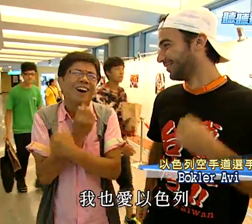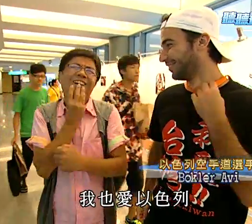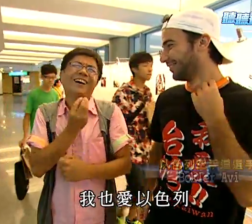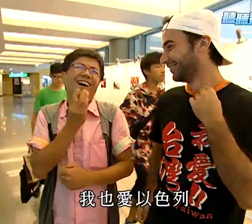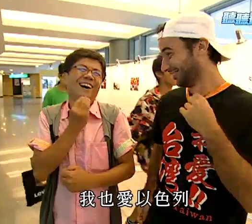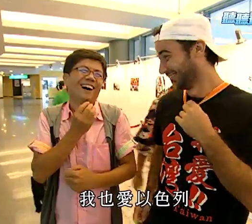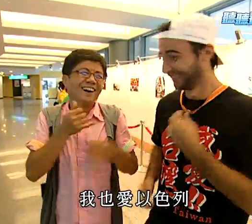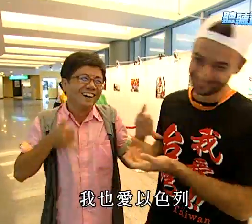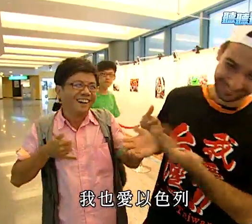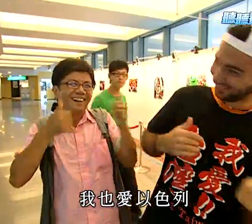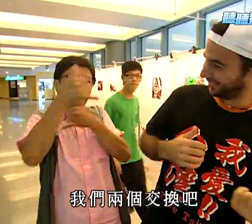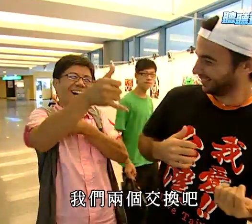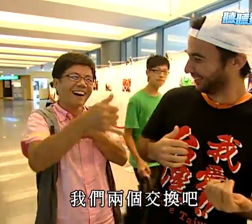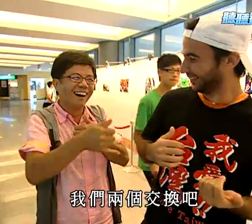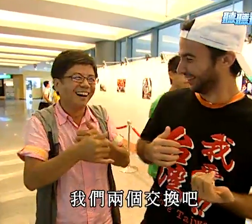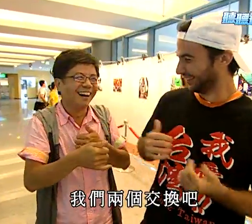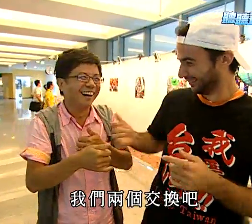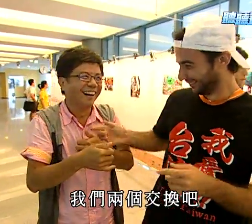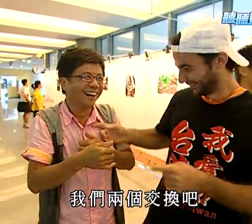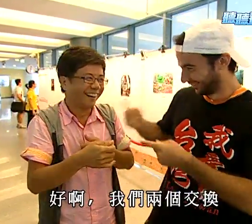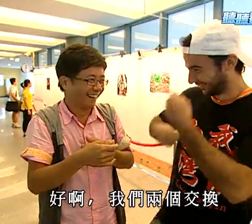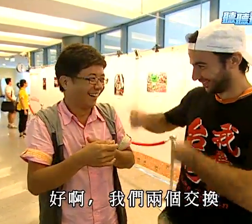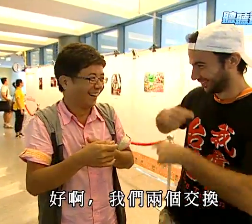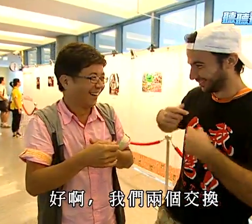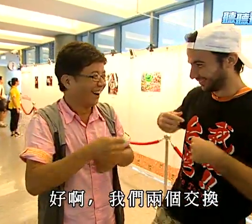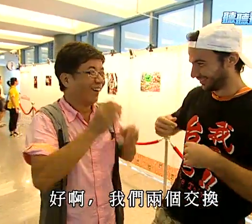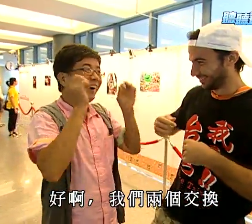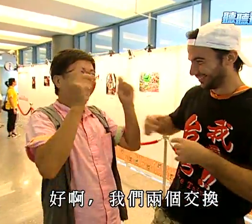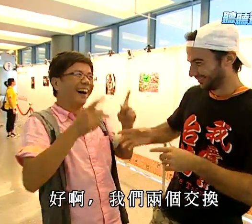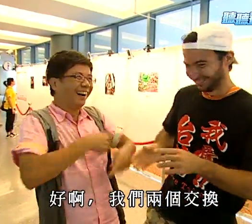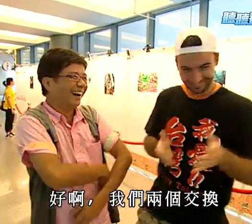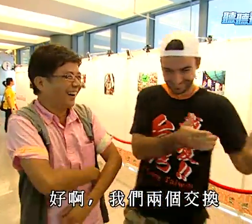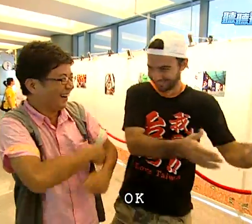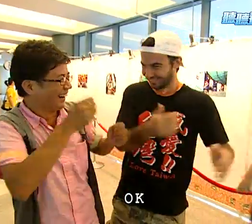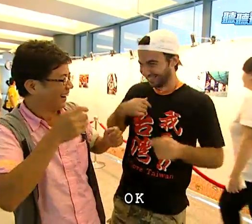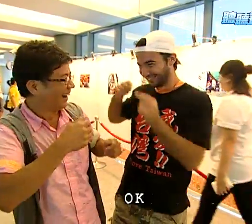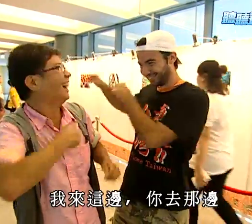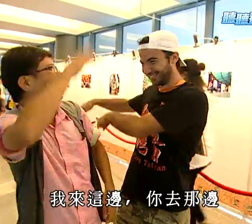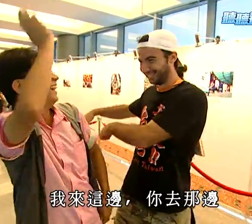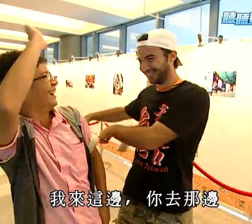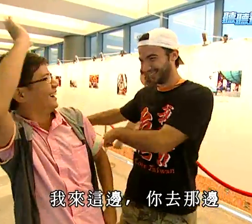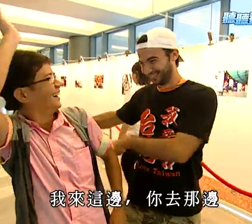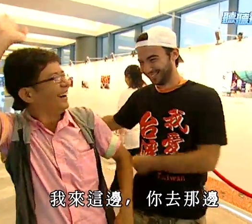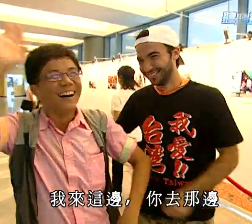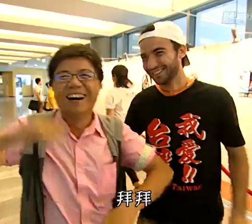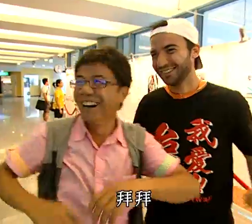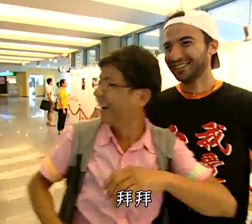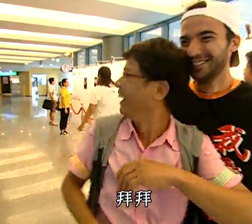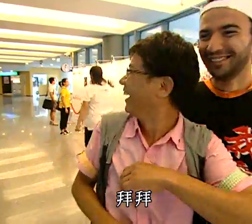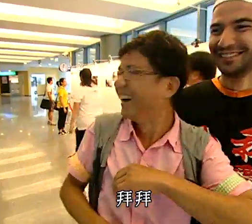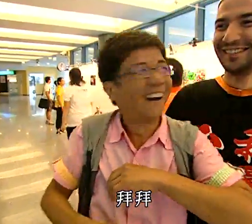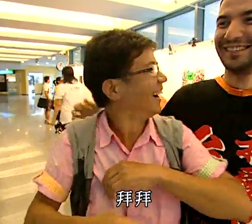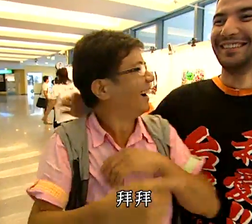色列。哎，我们两个交换吧。 好啊，我们两个交换。 OK。 我来这边，你去哪边？ 拜拜。